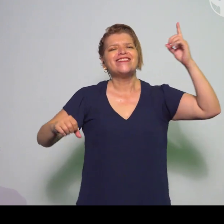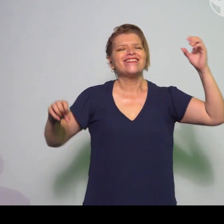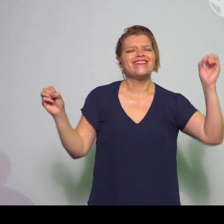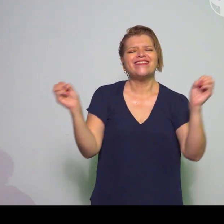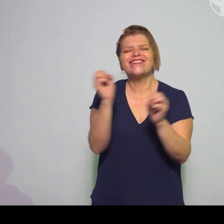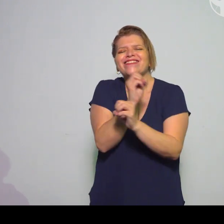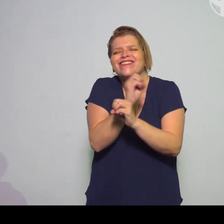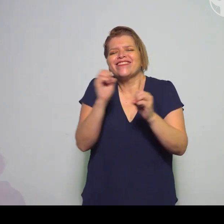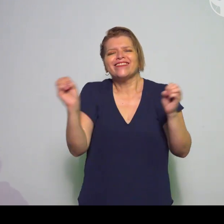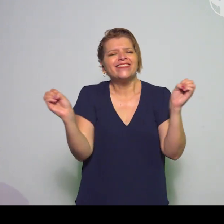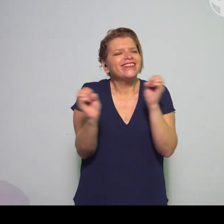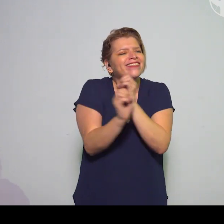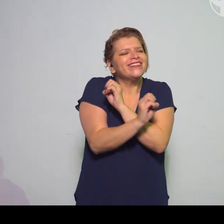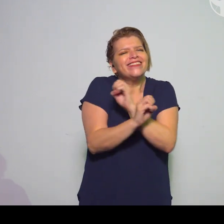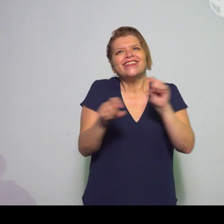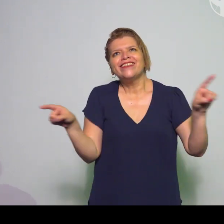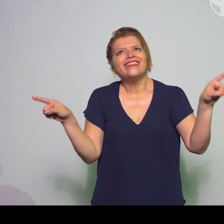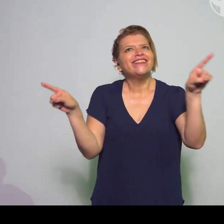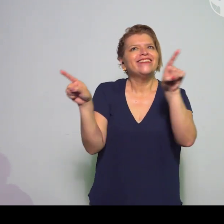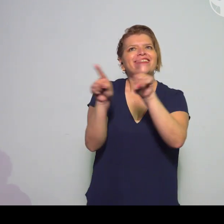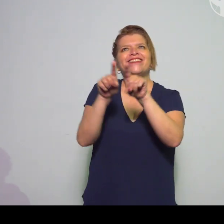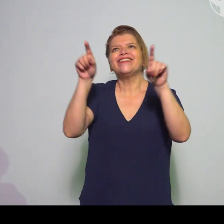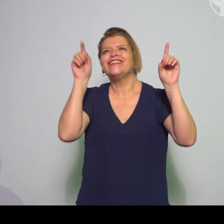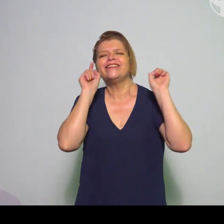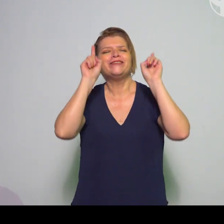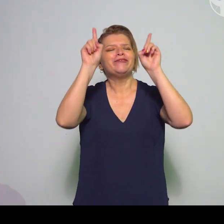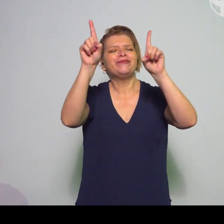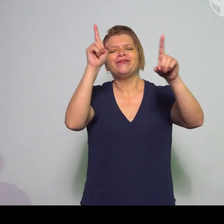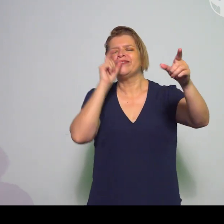Dios, así eres tú.